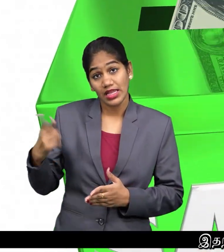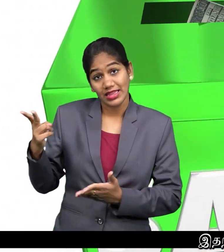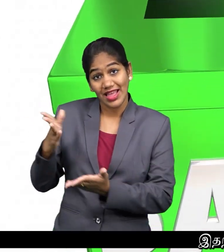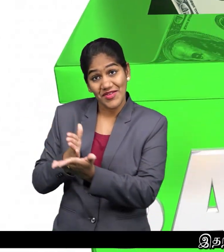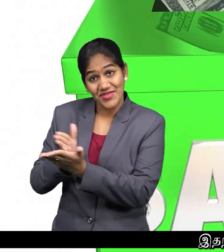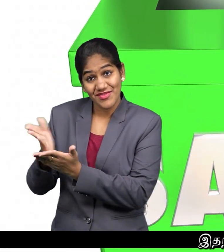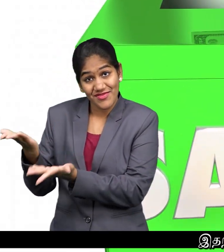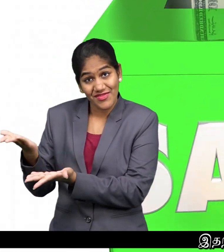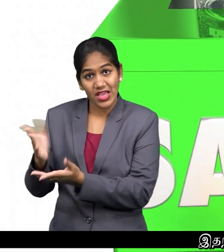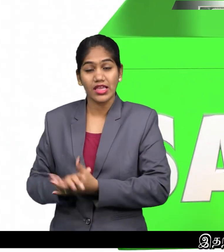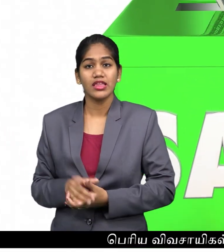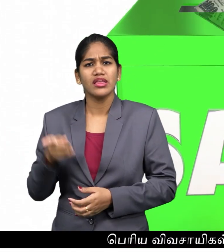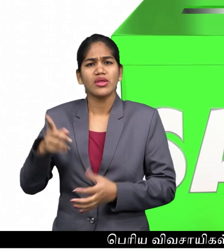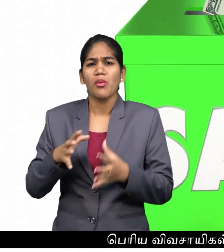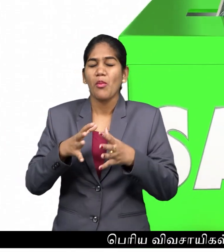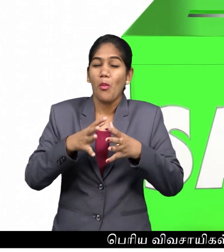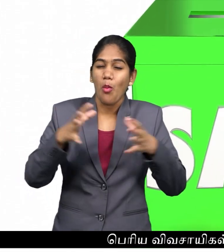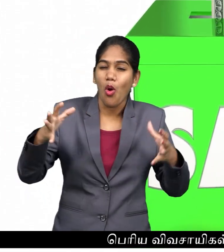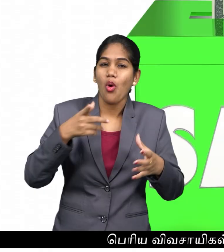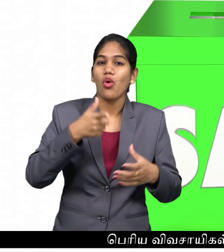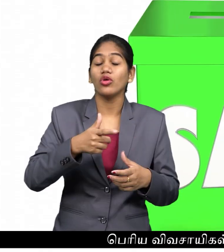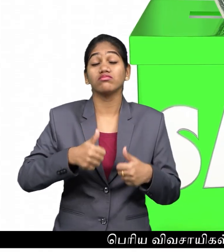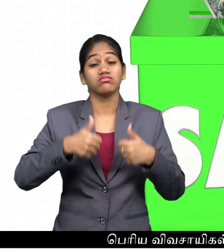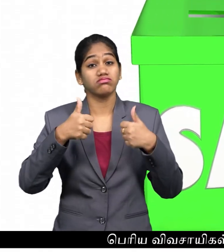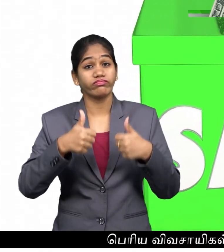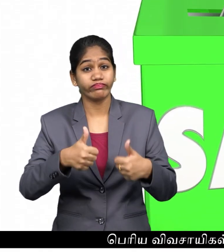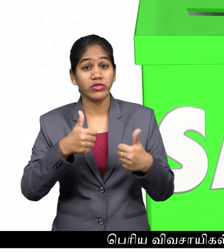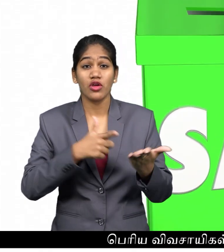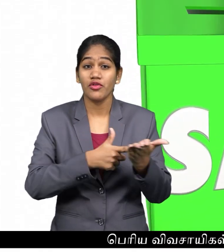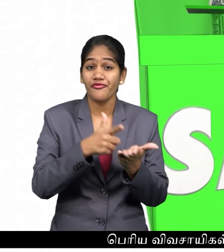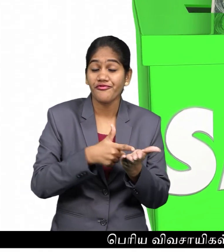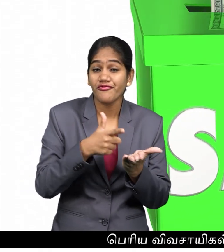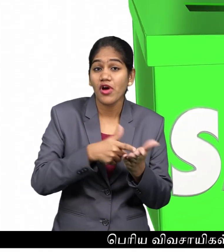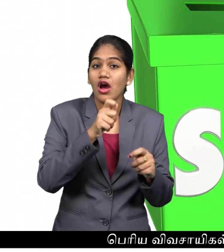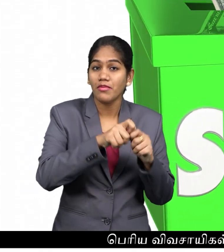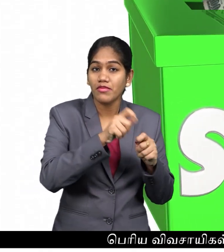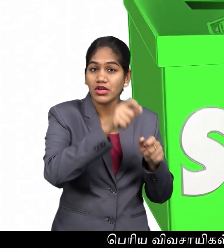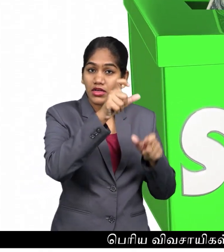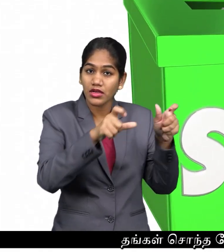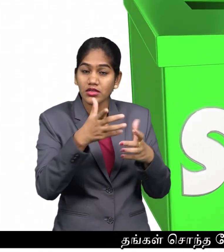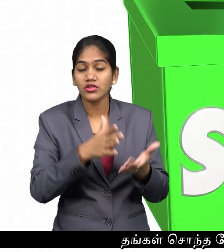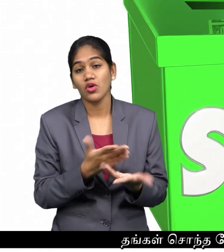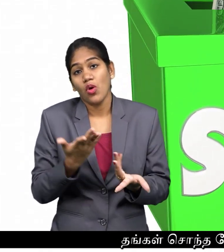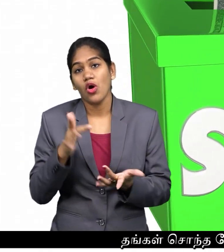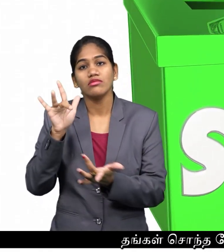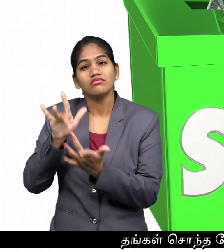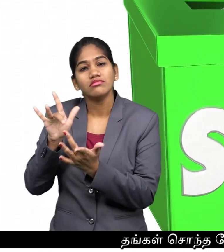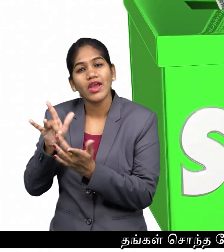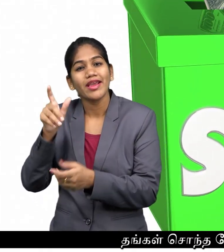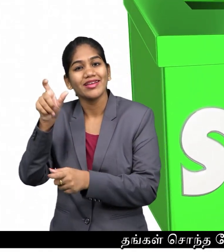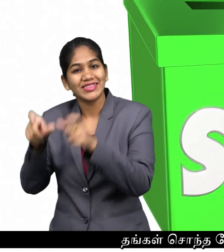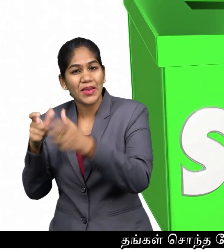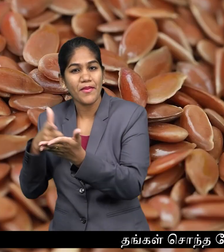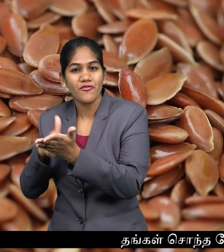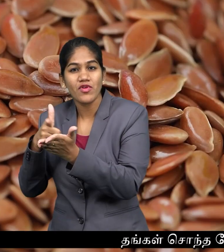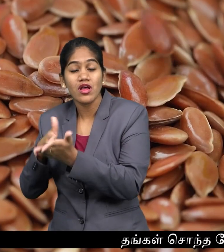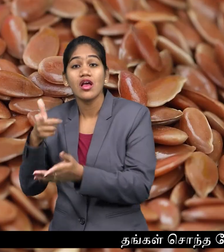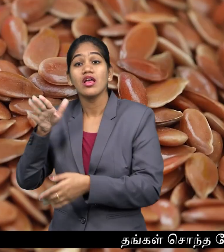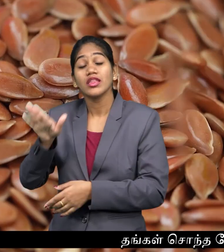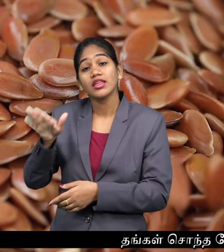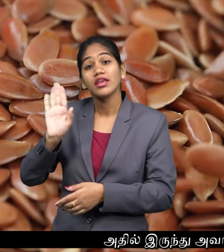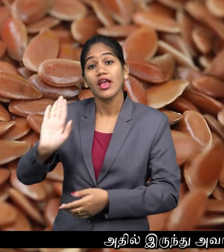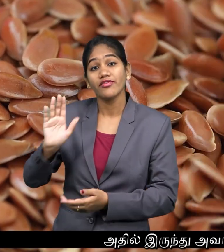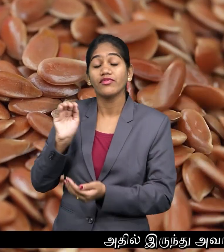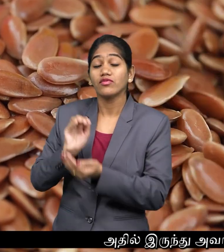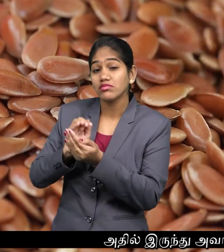இதற்கு நேர்மாறாக, பெரிய விவசாயிகள் மற்றும் நடுத்தர விவசாயிகள் தங்கள் சொந்த சேமிப்பை